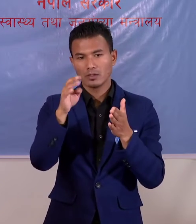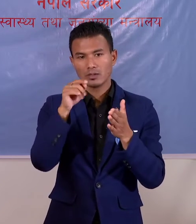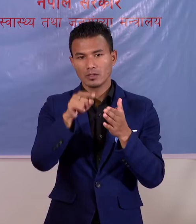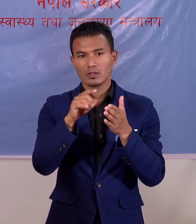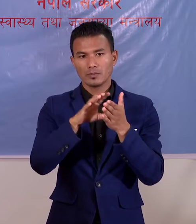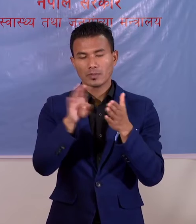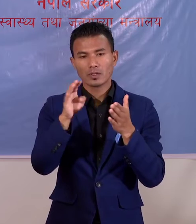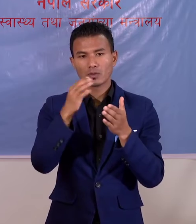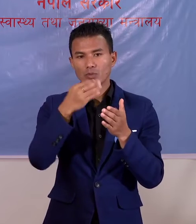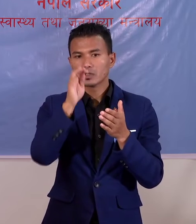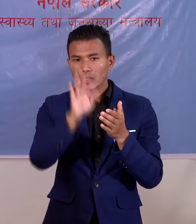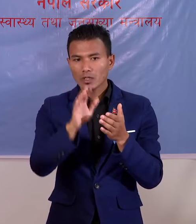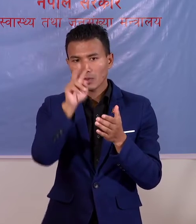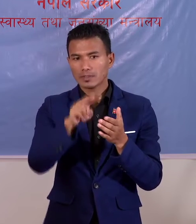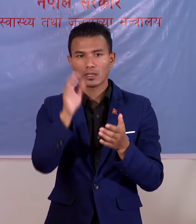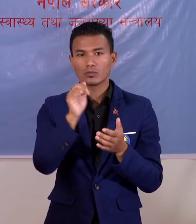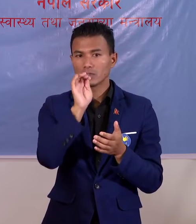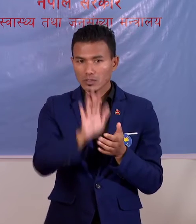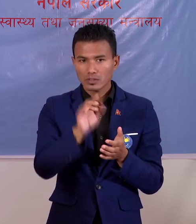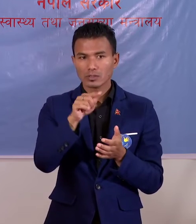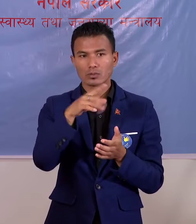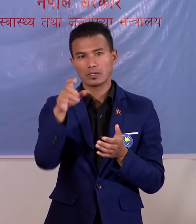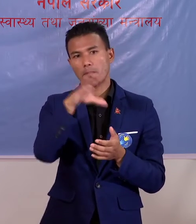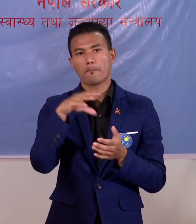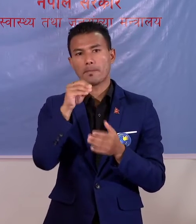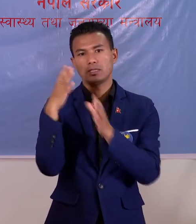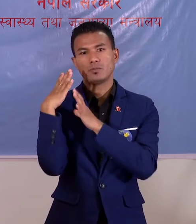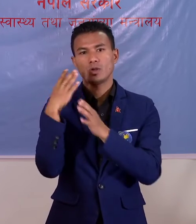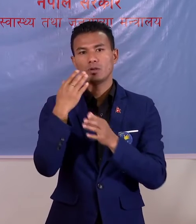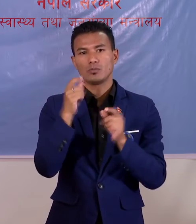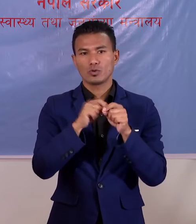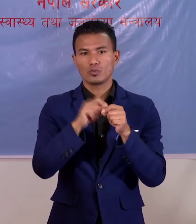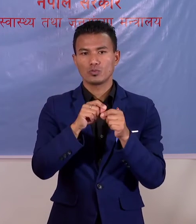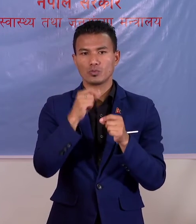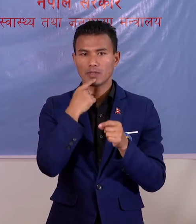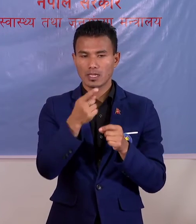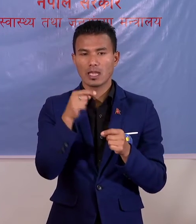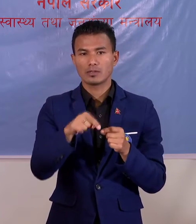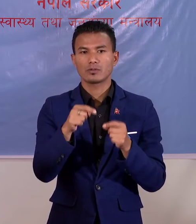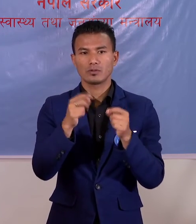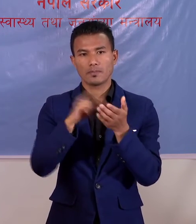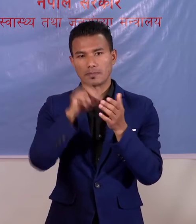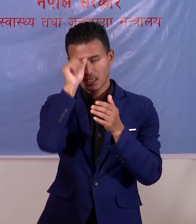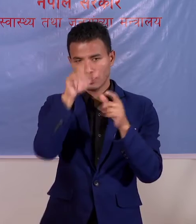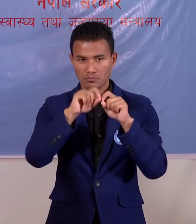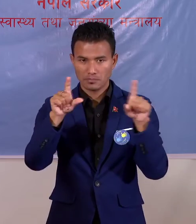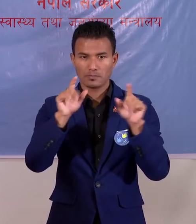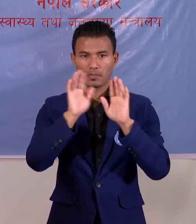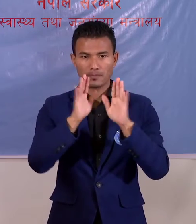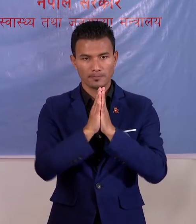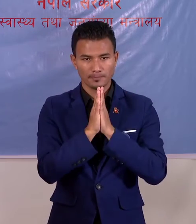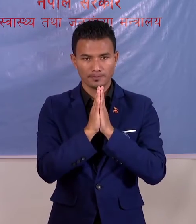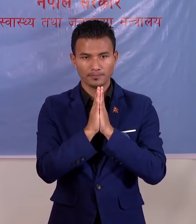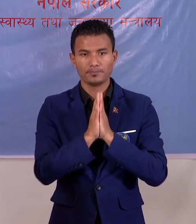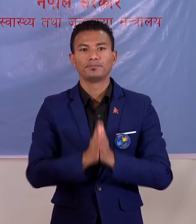हुन सक्ने अवस्था आउन सक्छ, यसको लागि सबै जिम्मेवार बनाउँ भन्दै मैले आजको अपडेट यहीँ अन्त्य गर्छु।